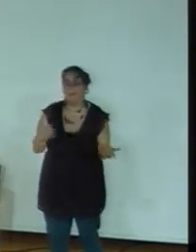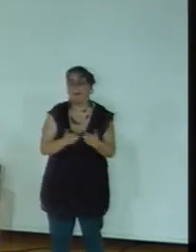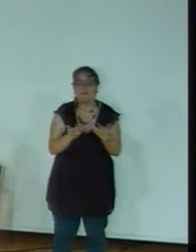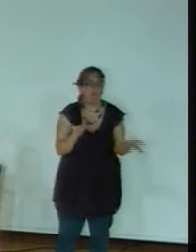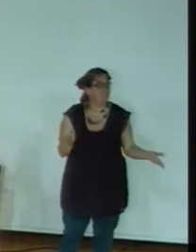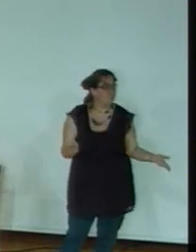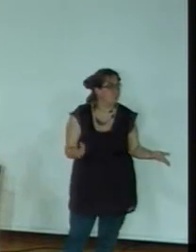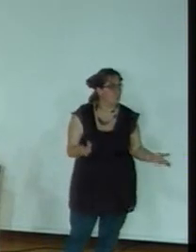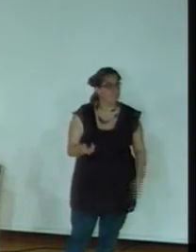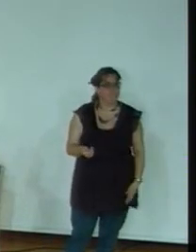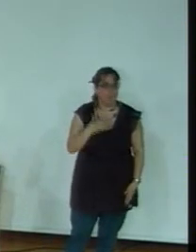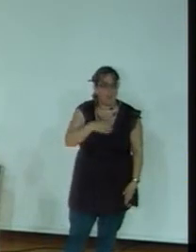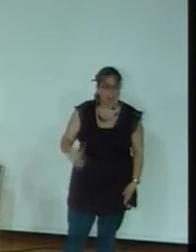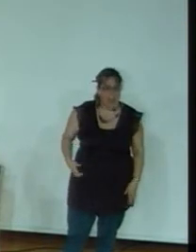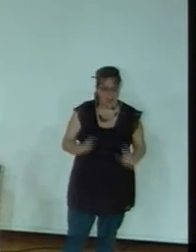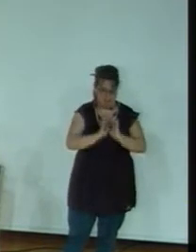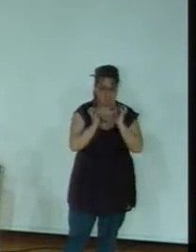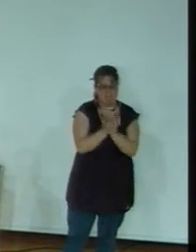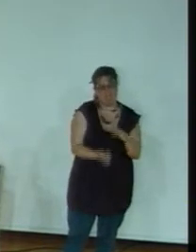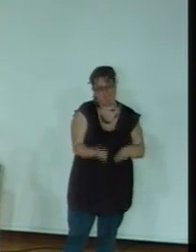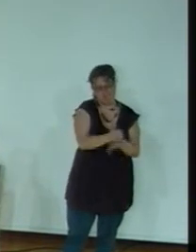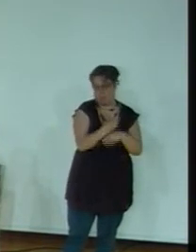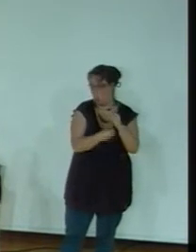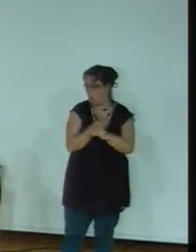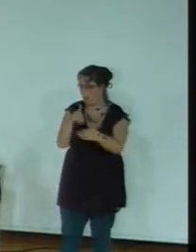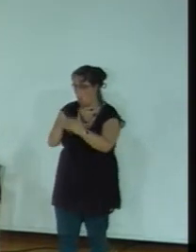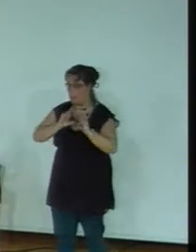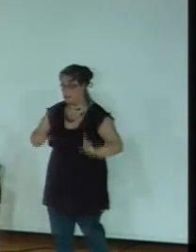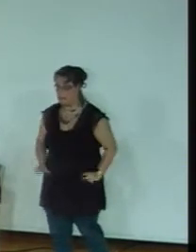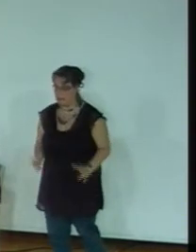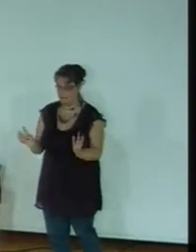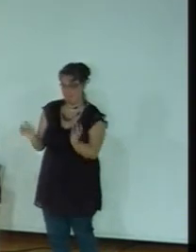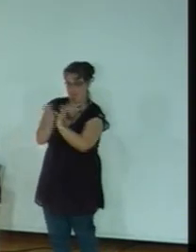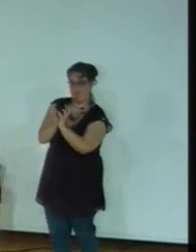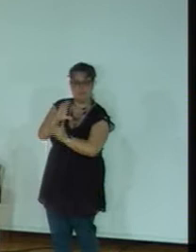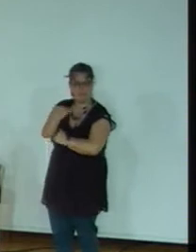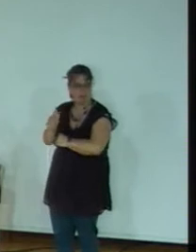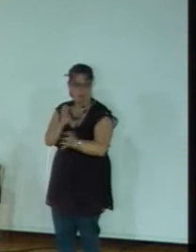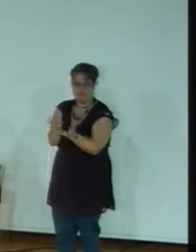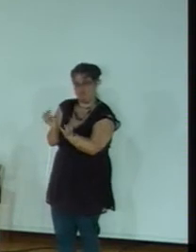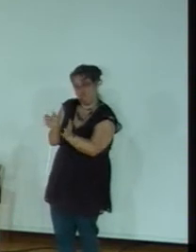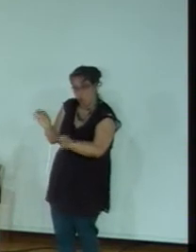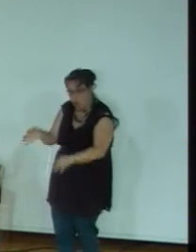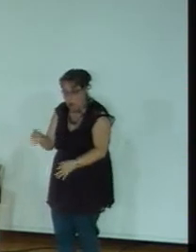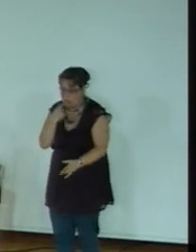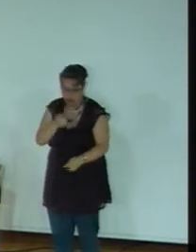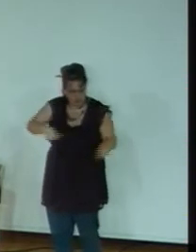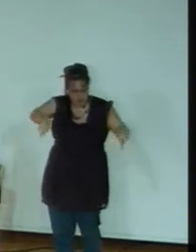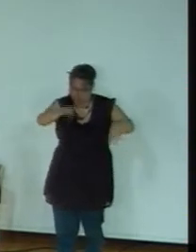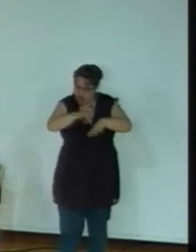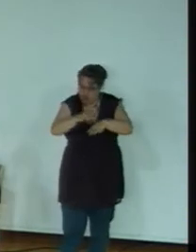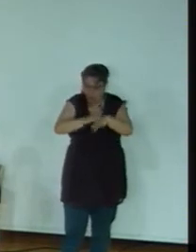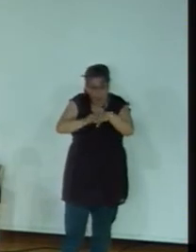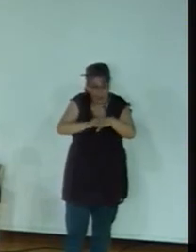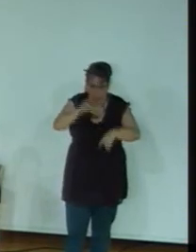d'une petite commune ou membre du conseil d'administration d'un lycée, etc., des gens qui font de la politique honnêtement, sans avoir